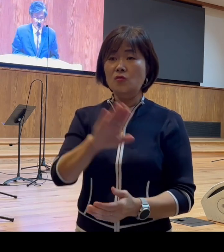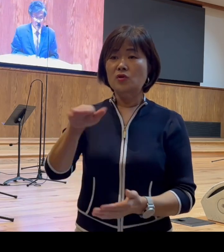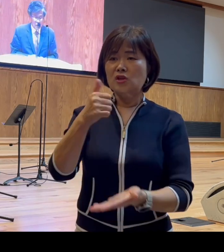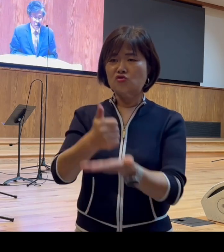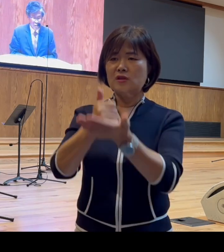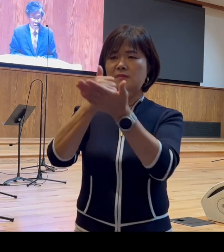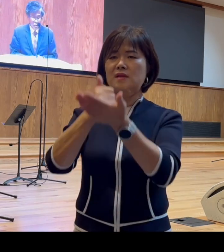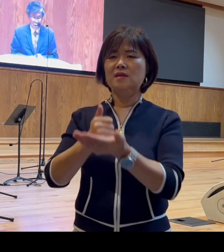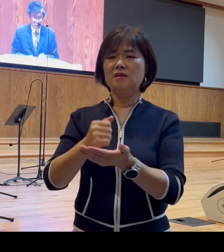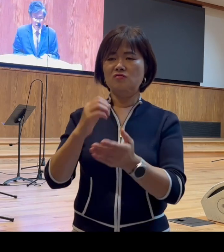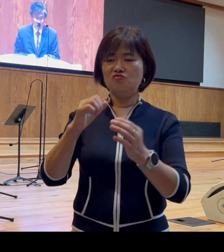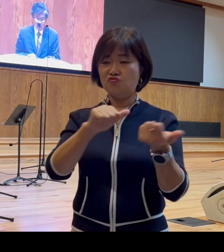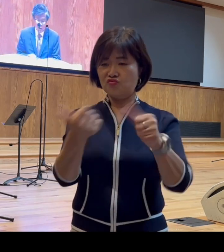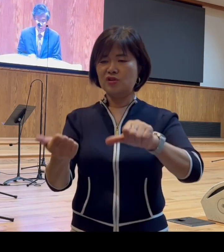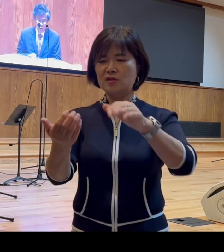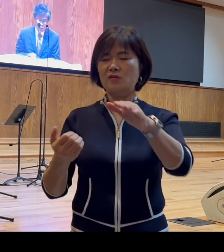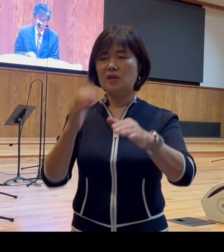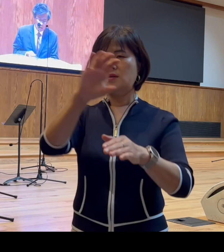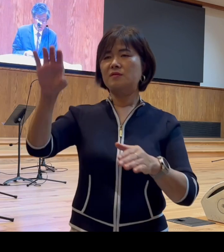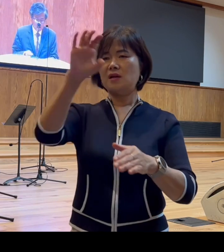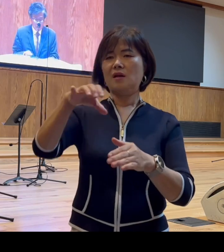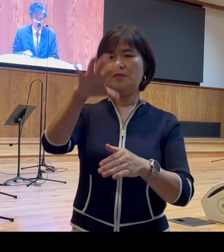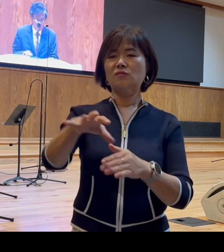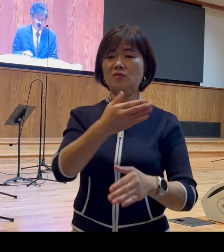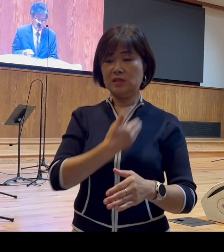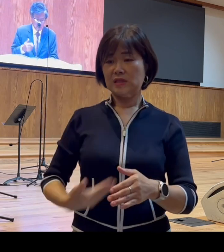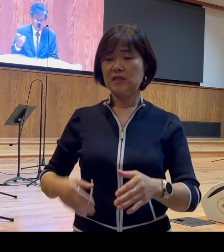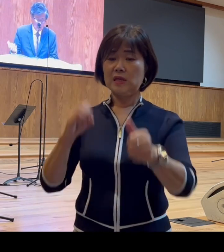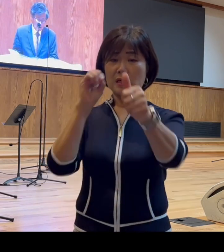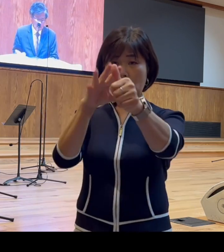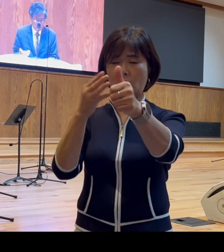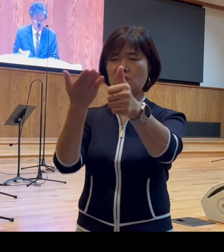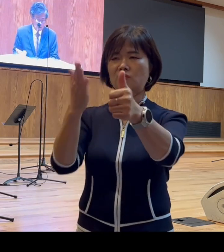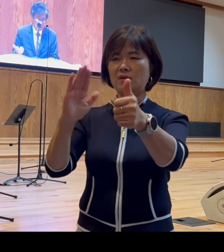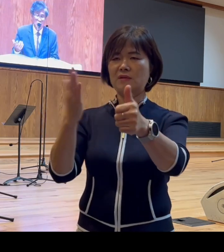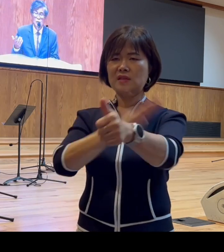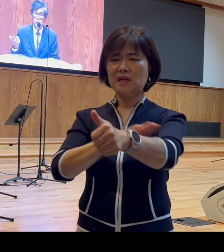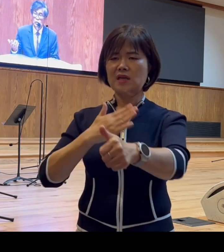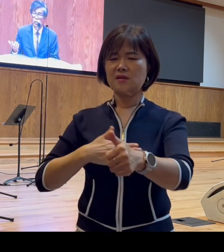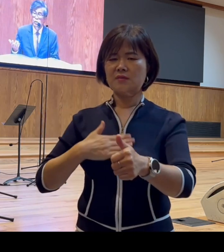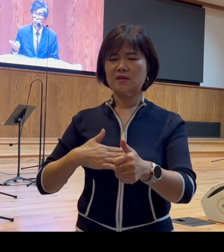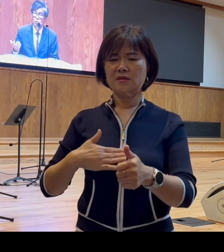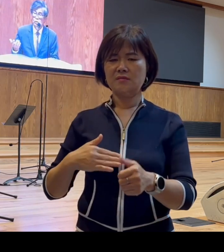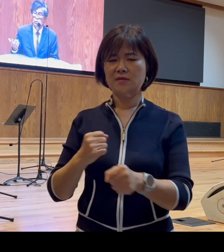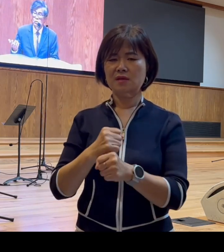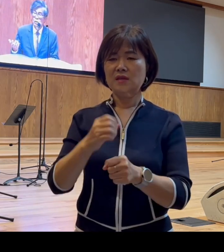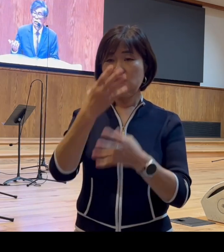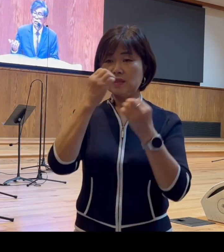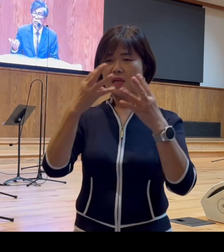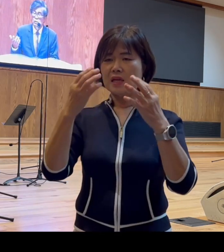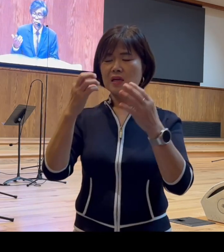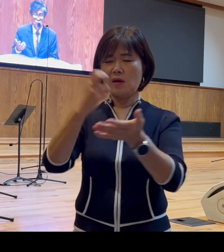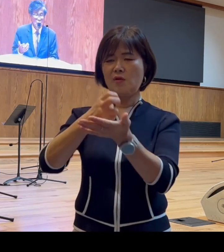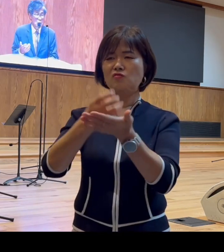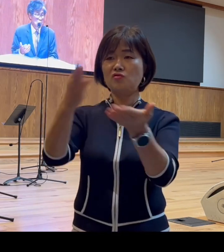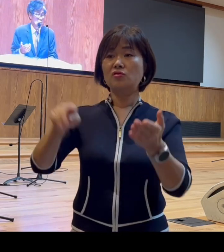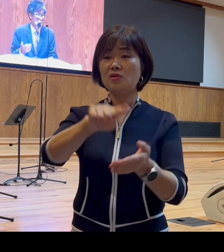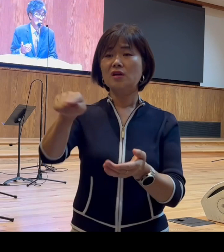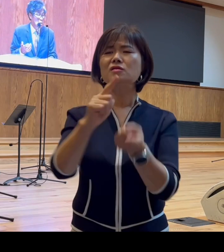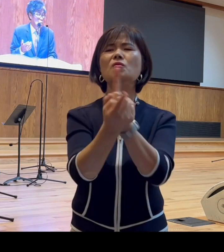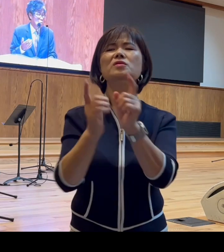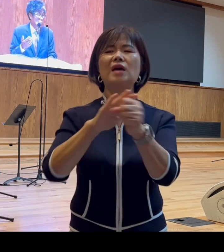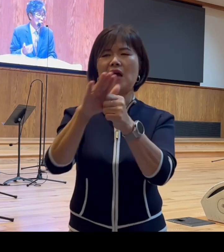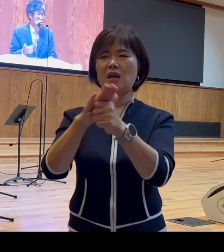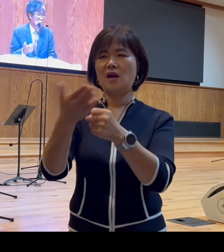우리 주님이 세상 떠나시기 전에 십자가를 발에 업혀 두고 제자들에게 말씀하시, 여러분 잘 아시는 말씀이에요. 새 계명을 너에게 주노니 서로 사랑하라. 너희가 서로